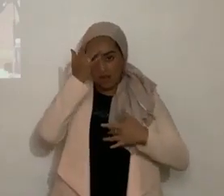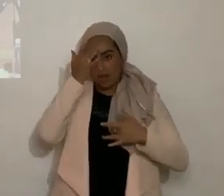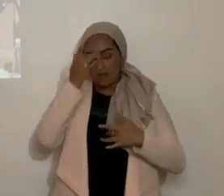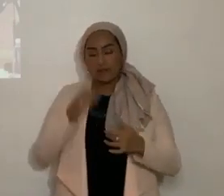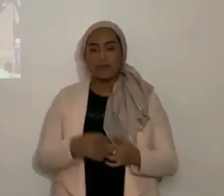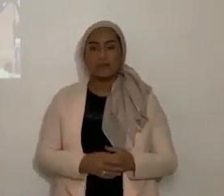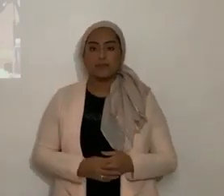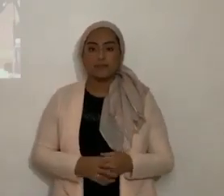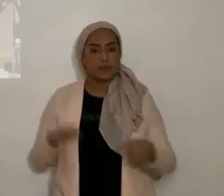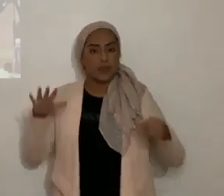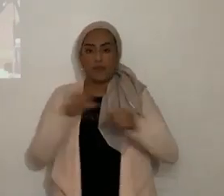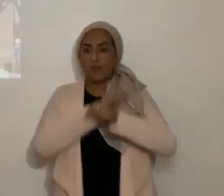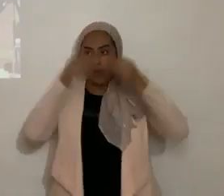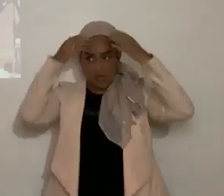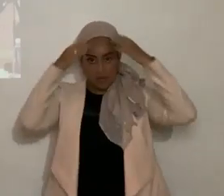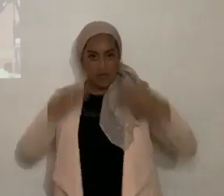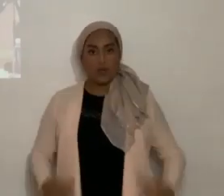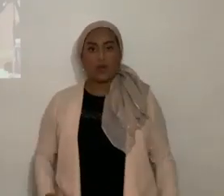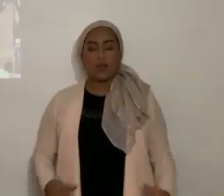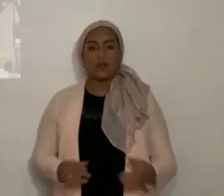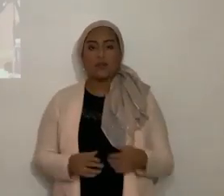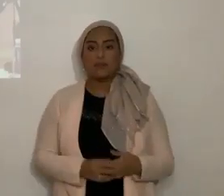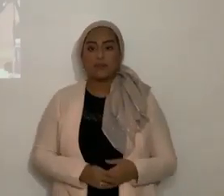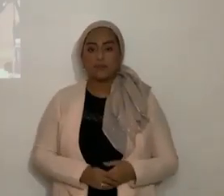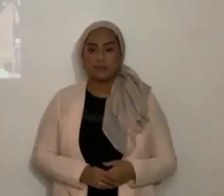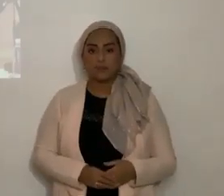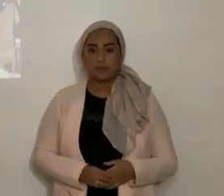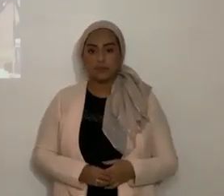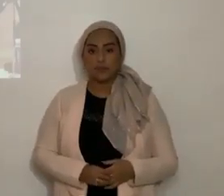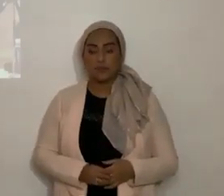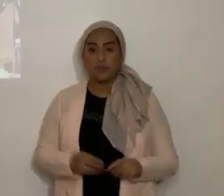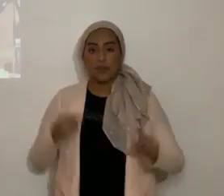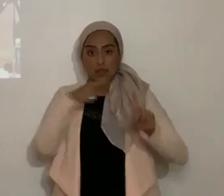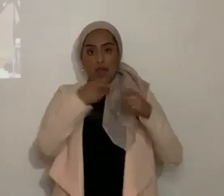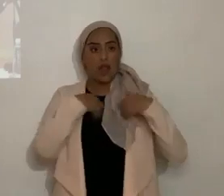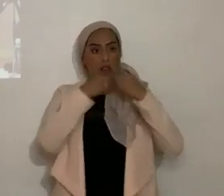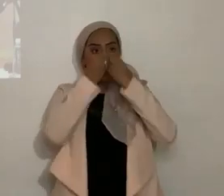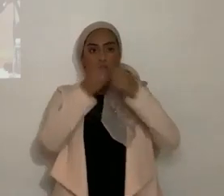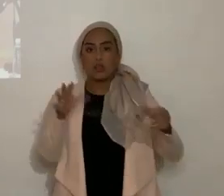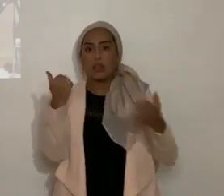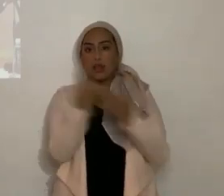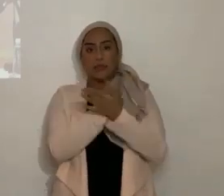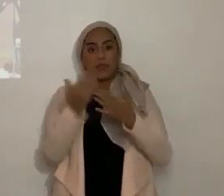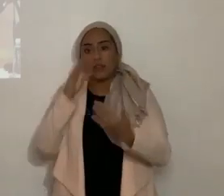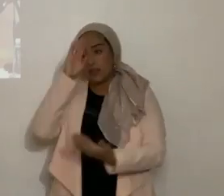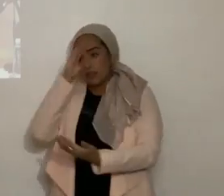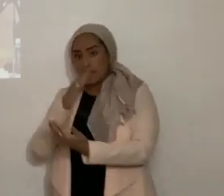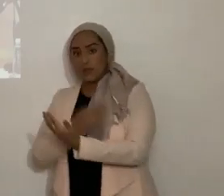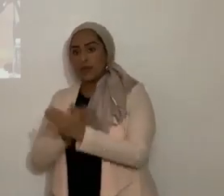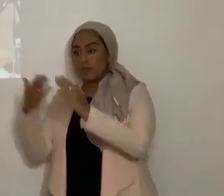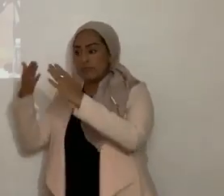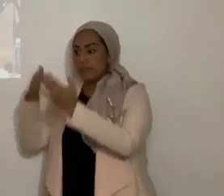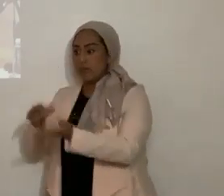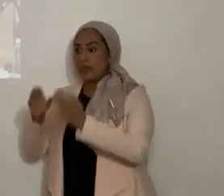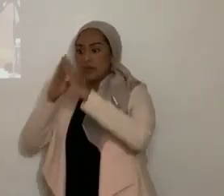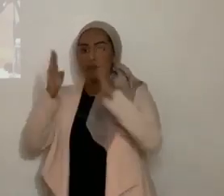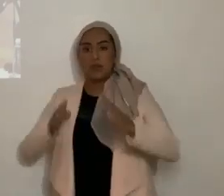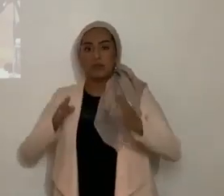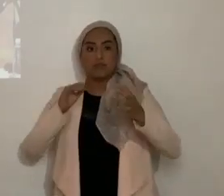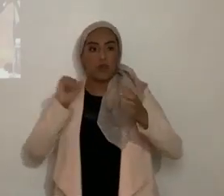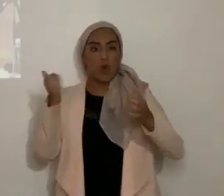hasta la coronilla de la cabeza, hasta acá arriba. O sea, él había perdido todo, sus hijos, todo lo que